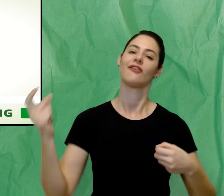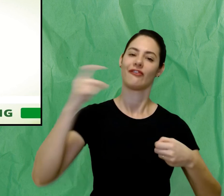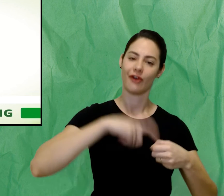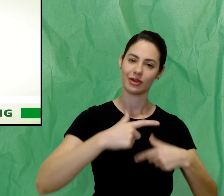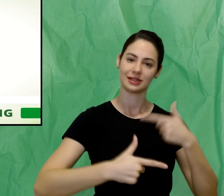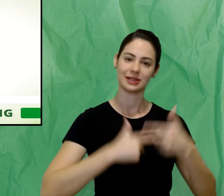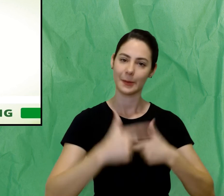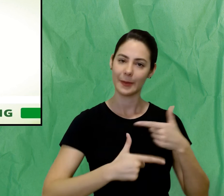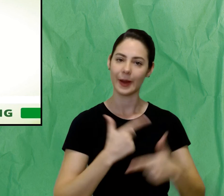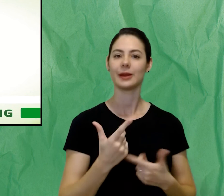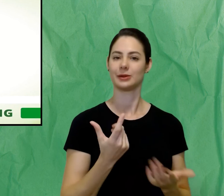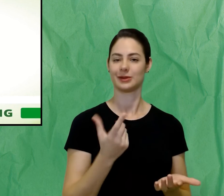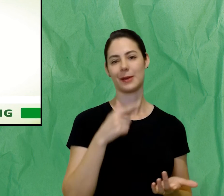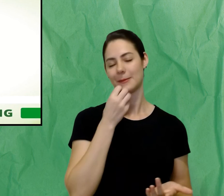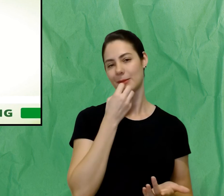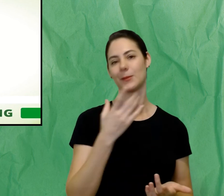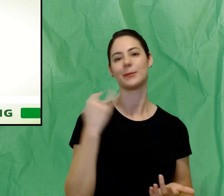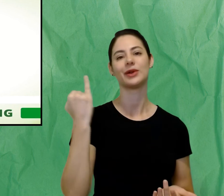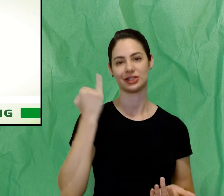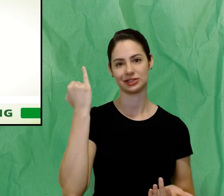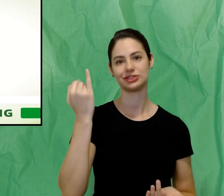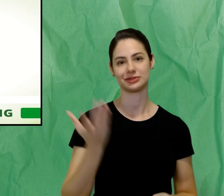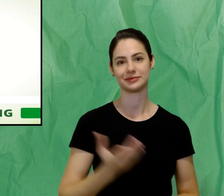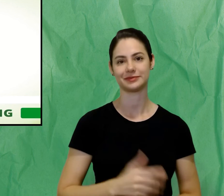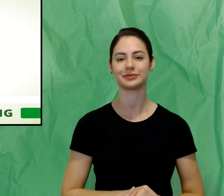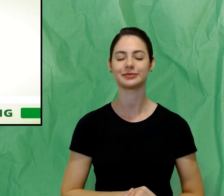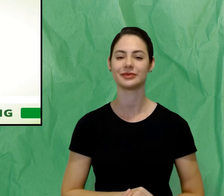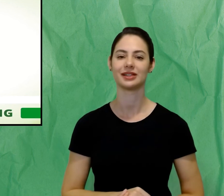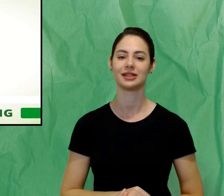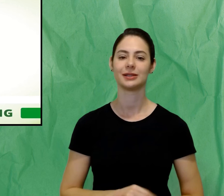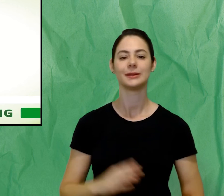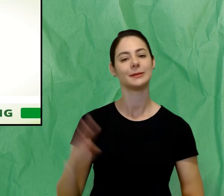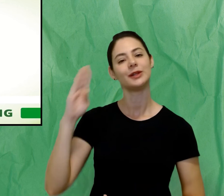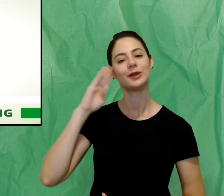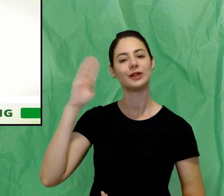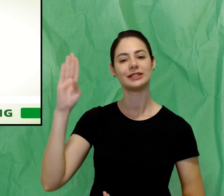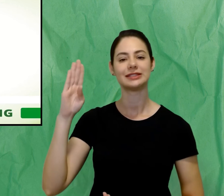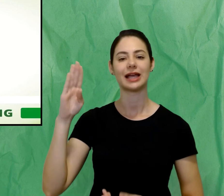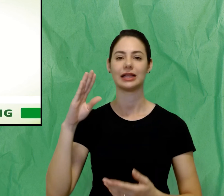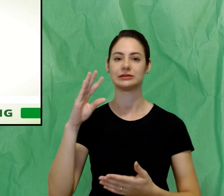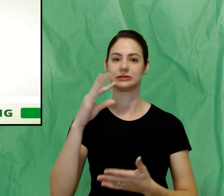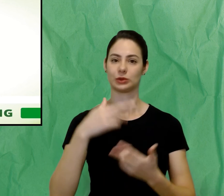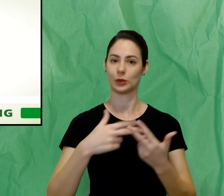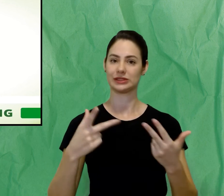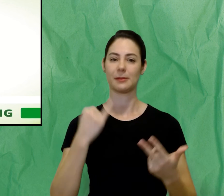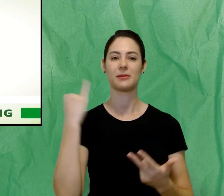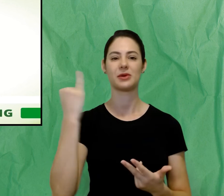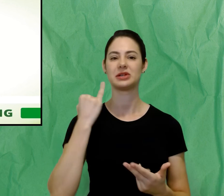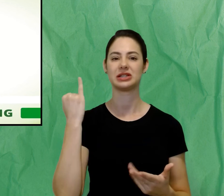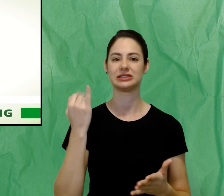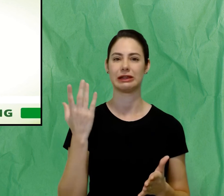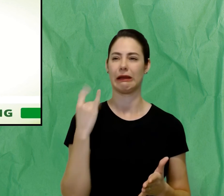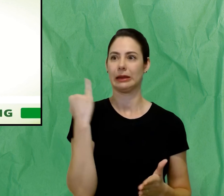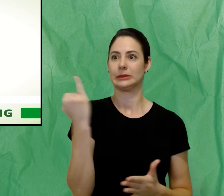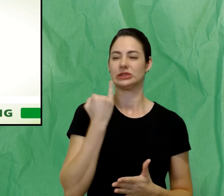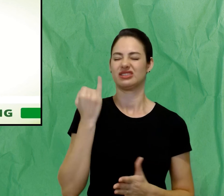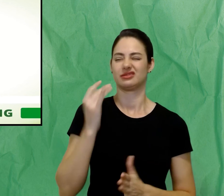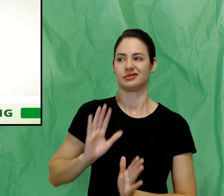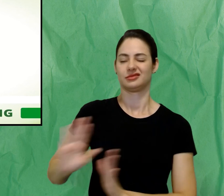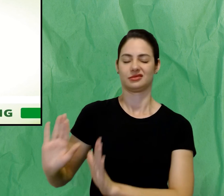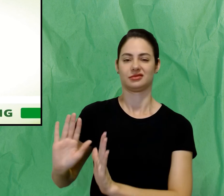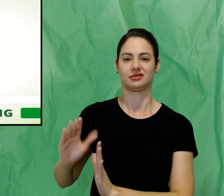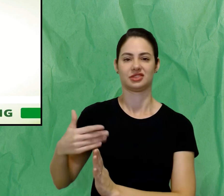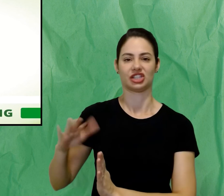depois retomar suas atividades no trabalho, isso é muito importante também. Priorizar tarefas importantes, não ficar deixando